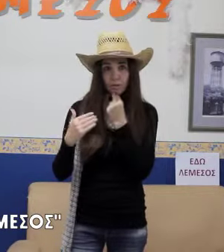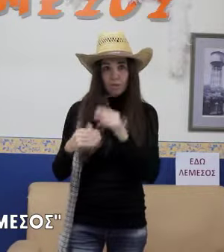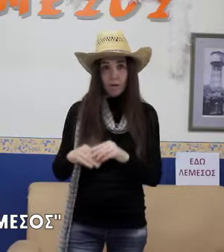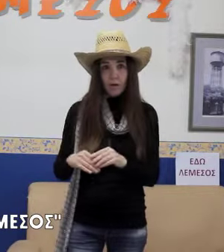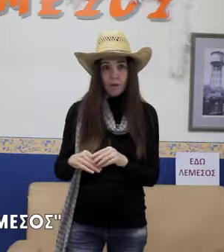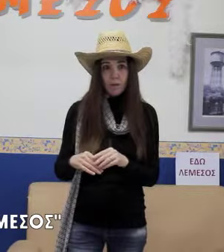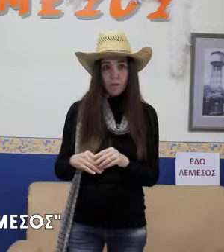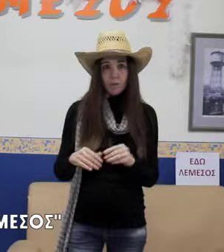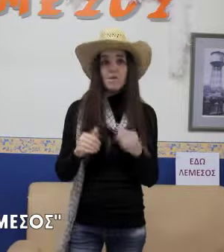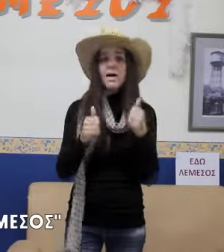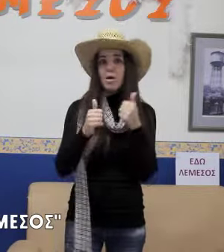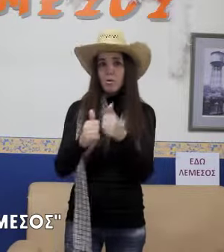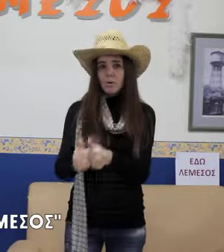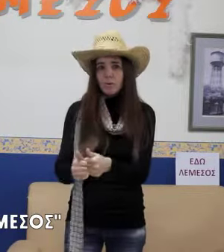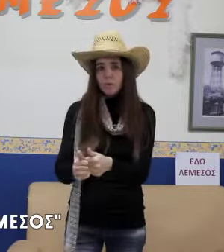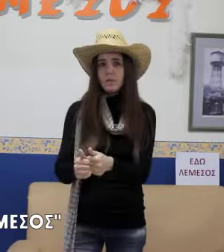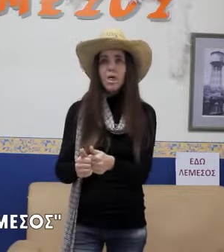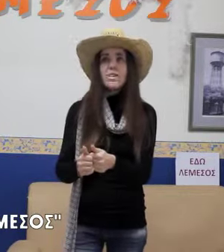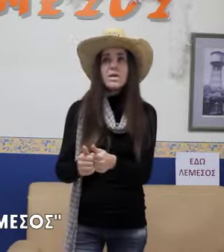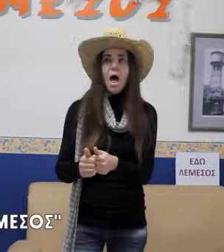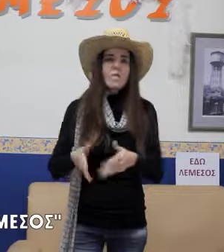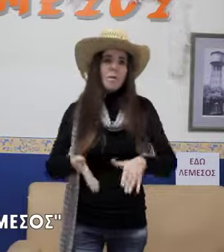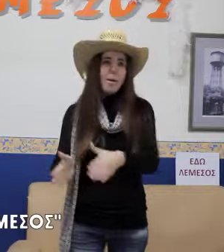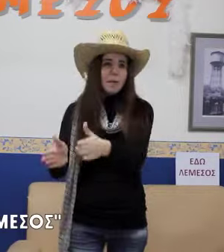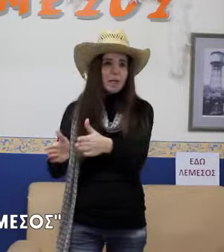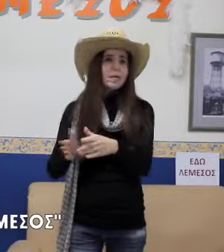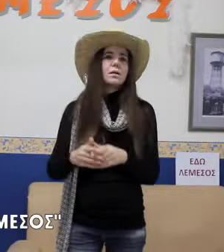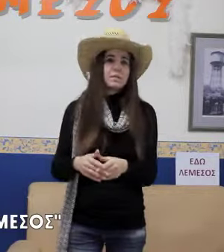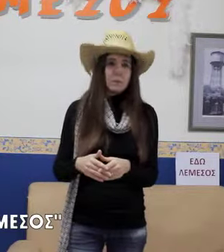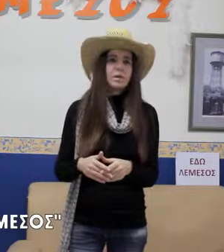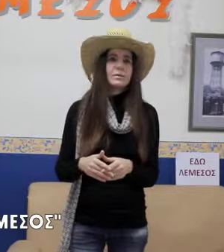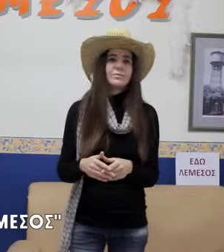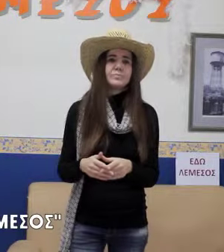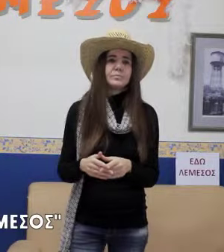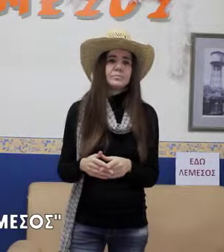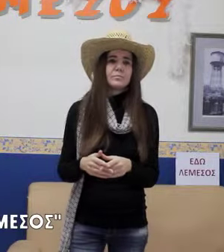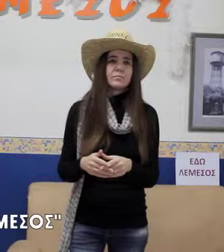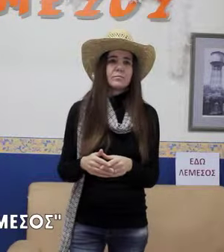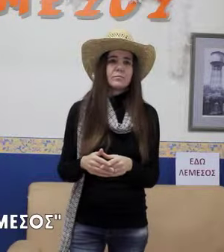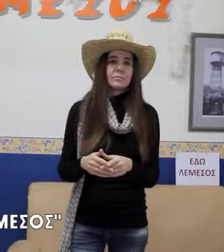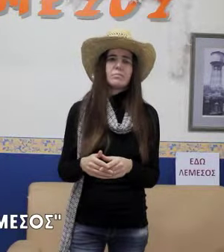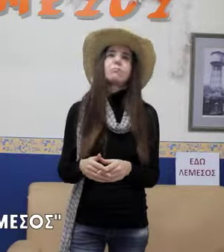και θα ακολουθήσει τη διαδρομή Ανεξαρτησίας, Αγίου Ανδρέα,